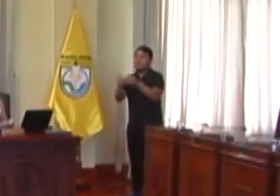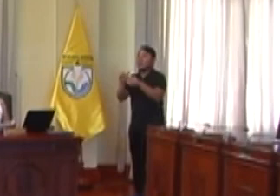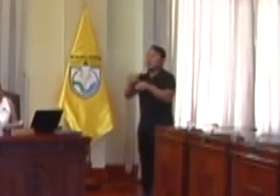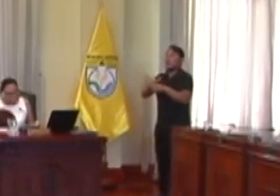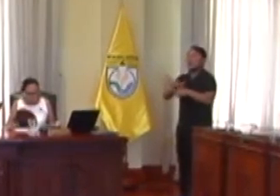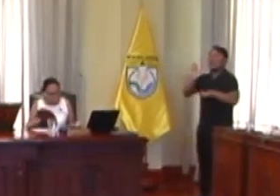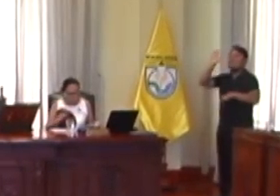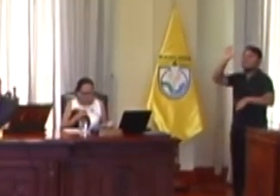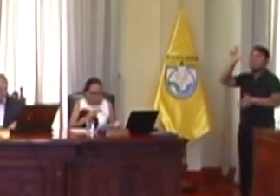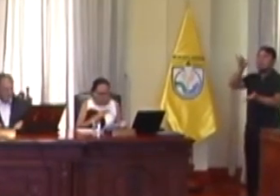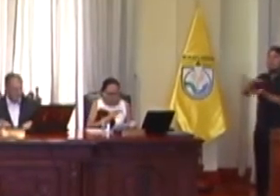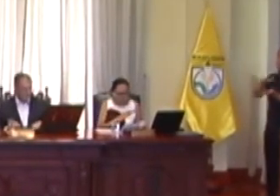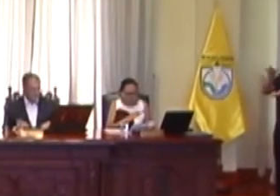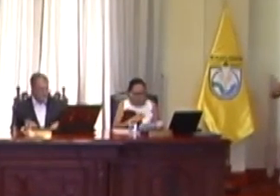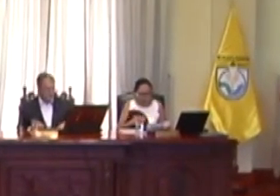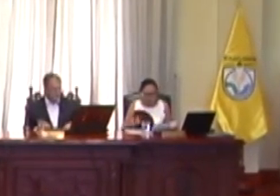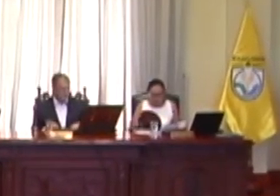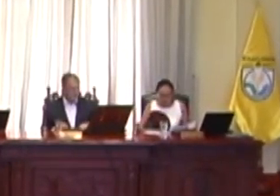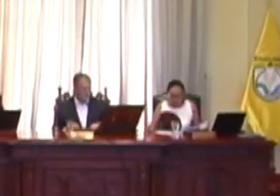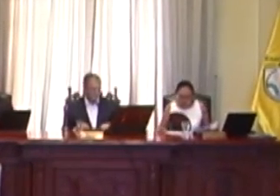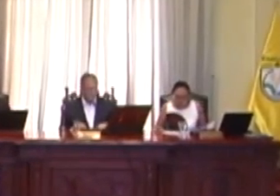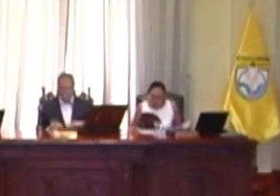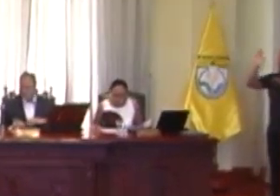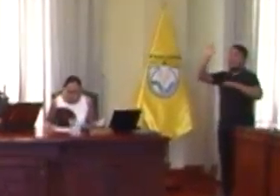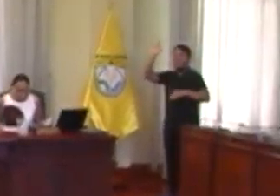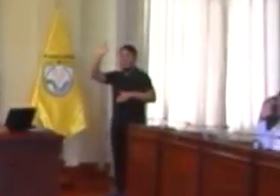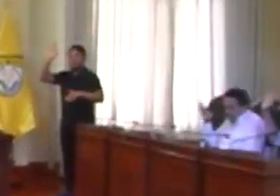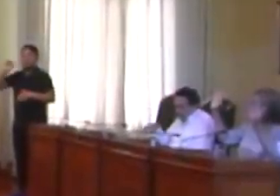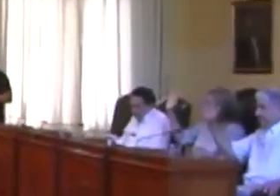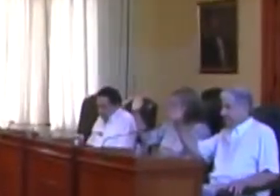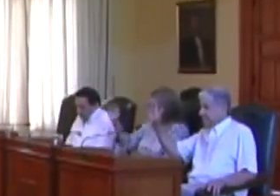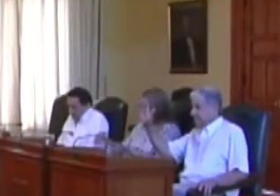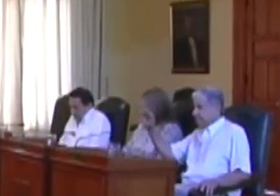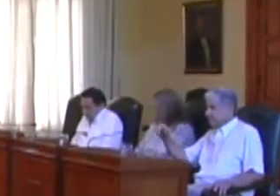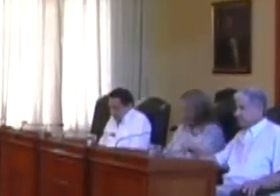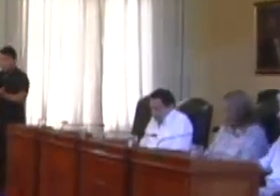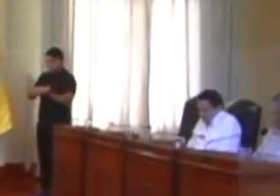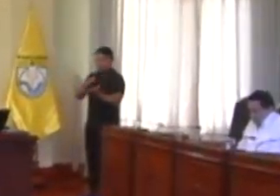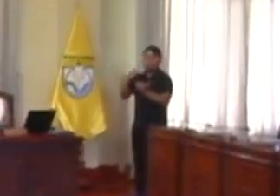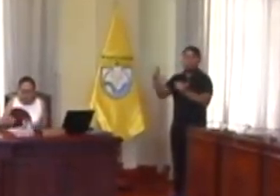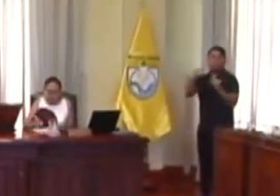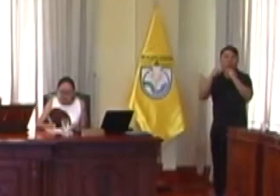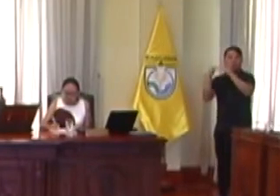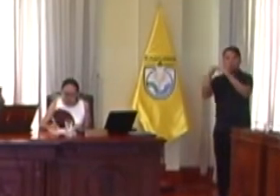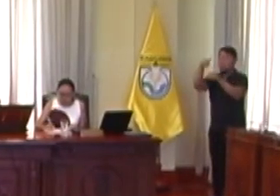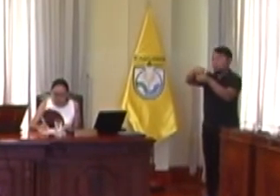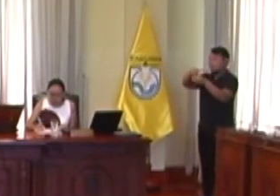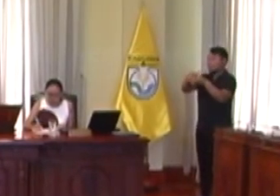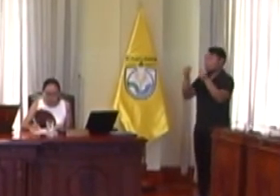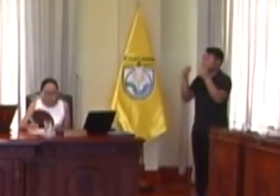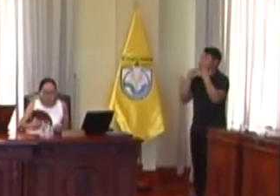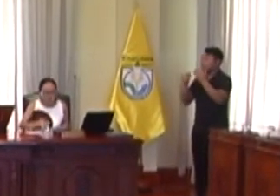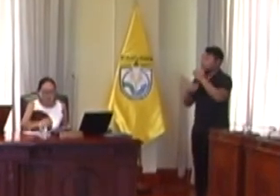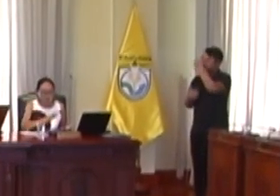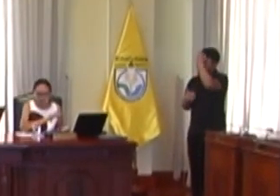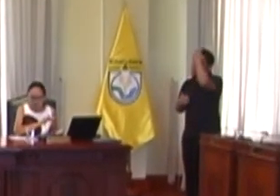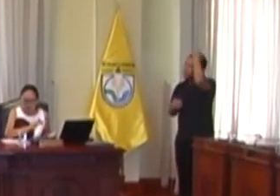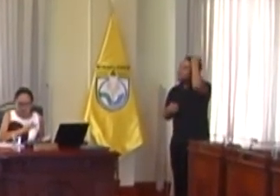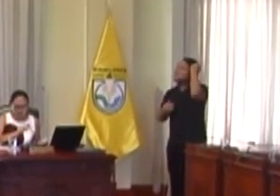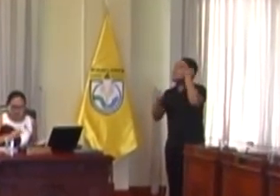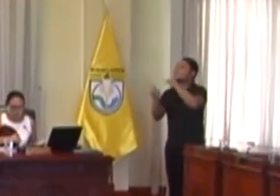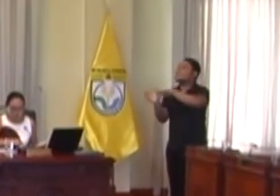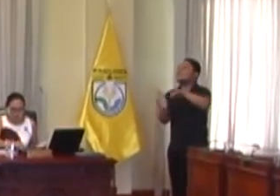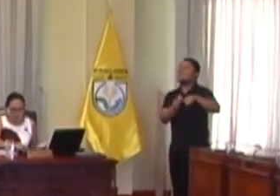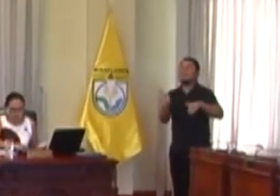de aprobarla, si no han de expresarlo en señal de conformidad. Se aprueba por unanimidad de votos. Muchas gracias. Vamos